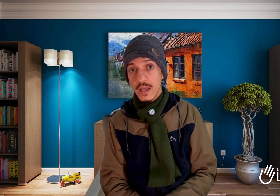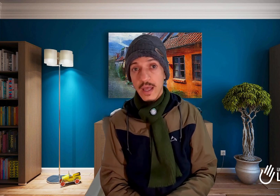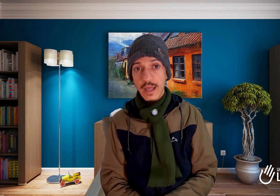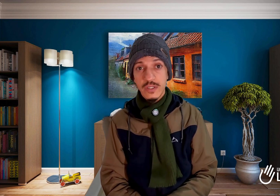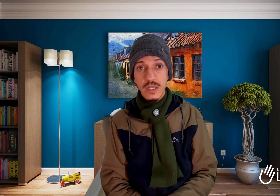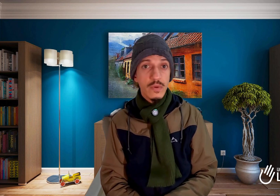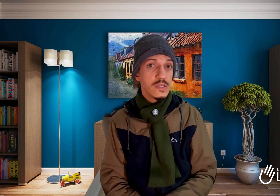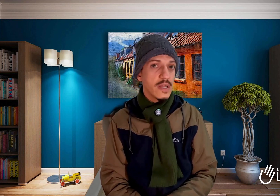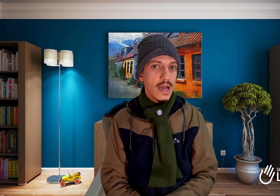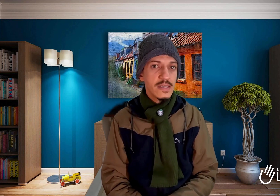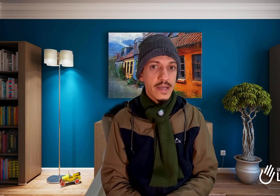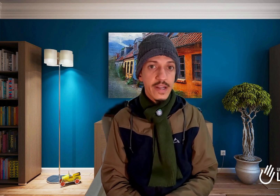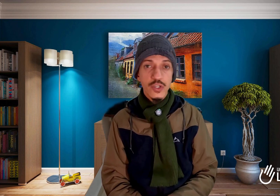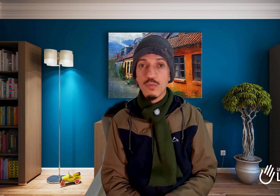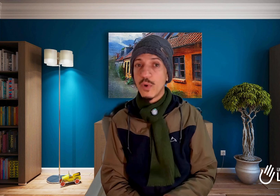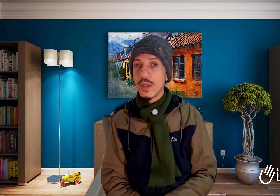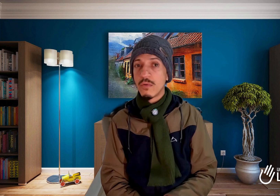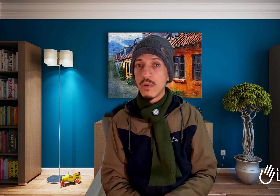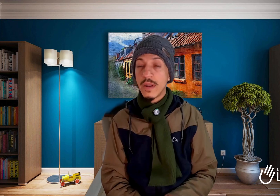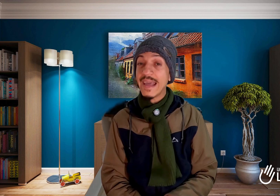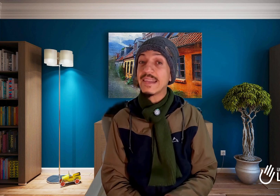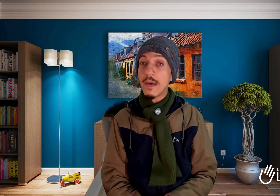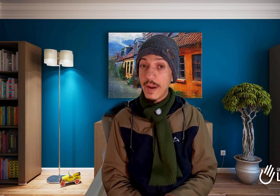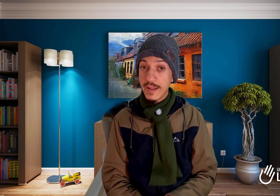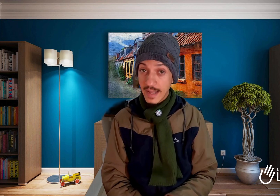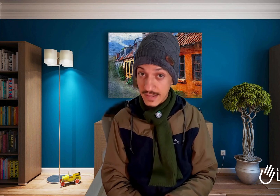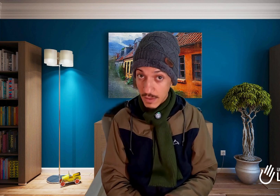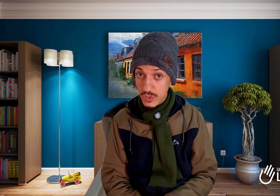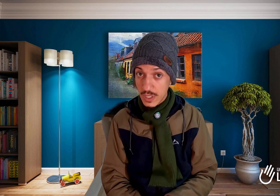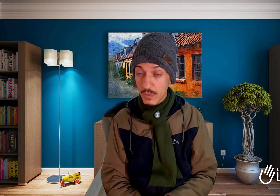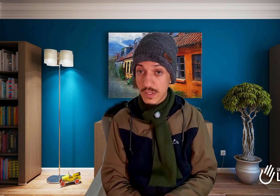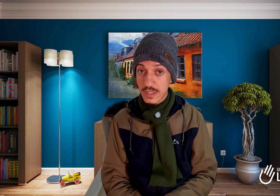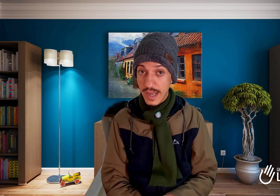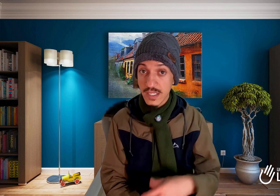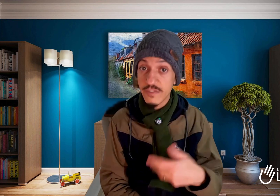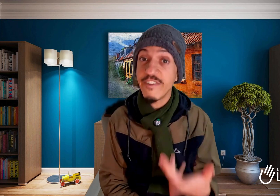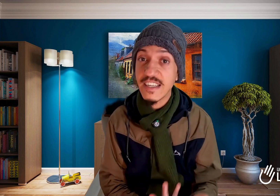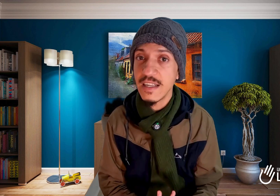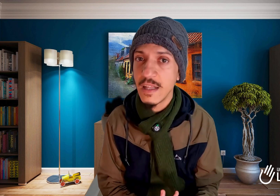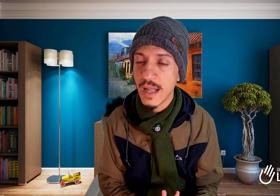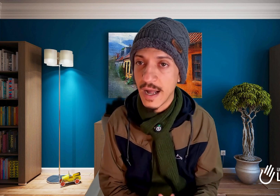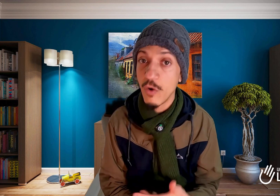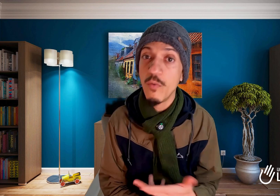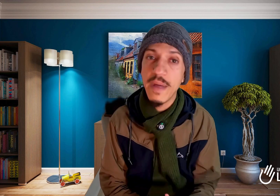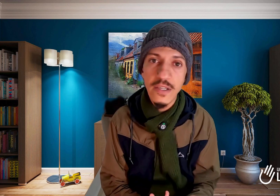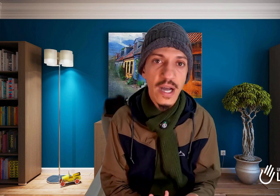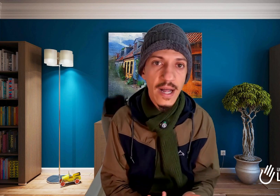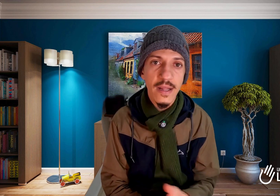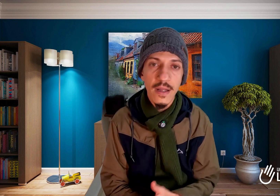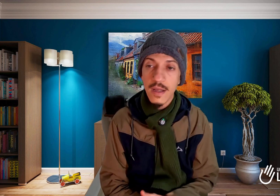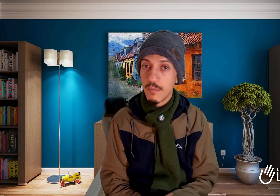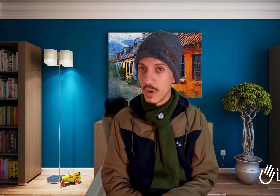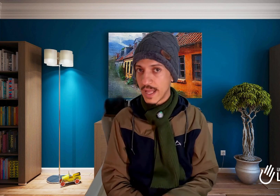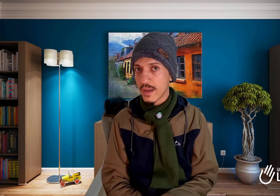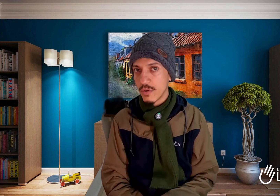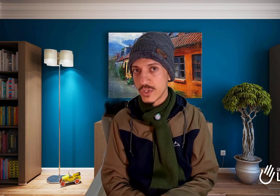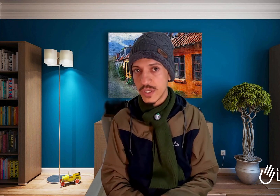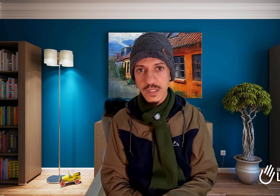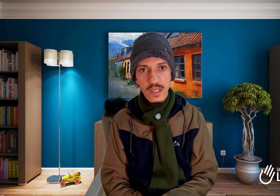de língua de sinais, acredito muito na interpretação de língua de sinais facilitada ou mediada por tecnologias